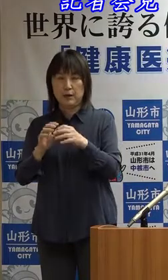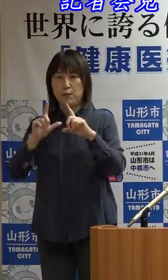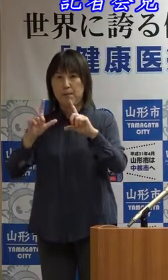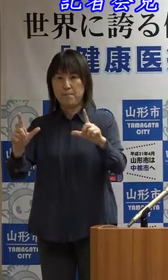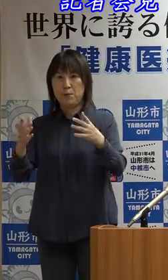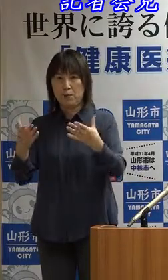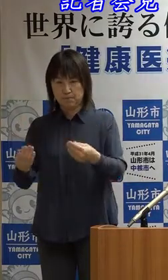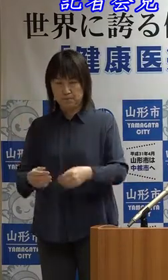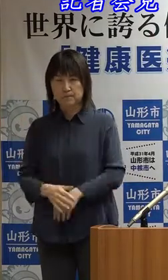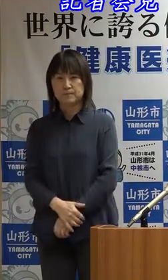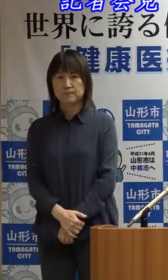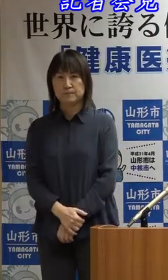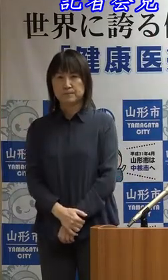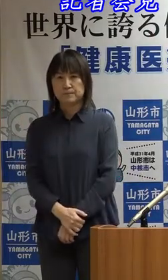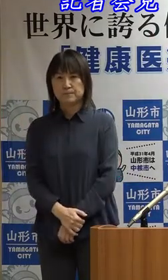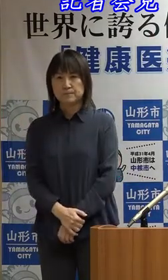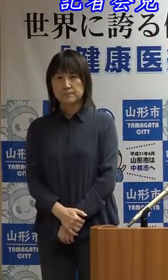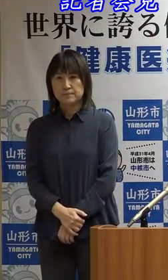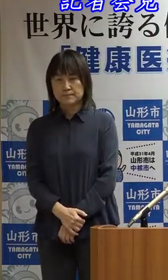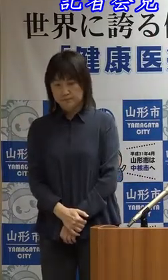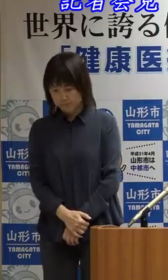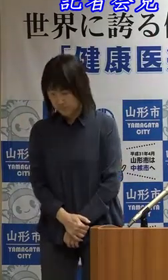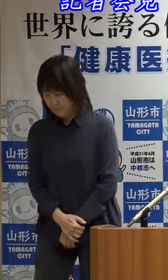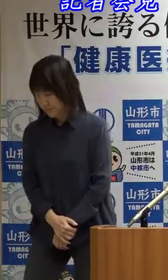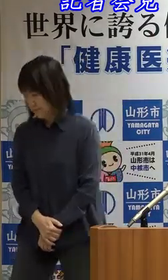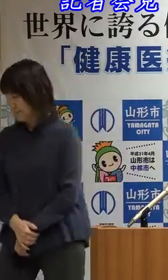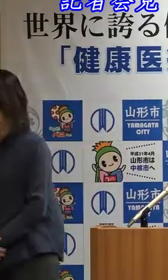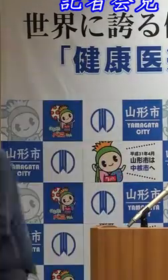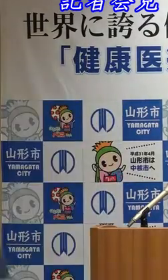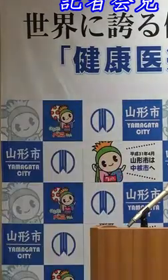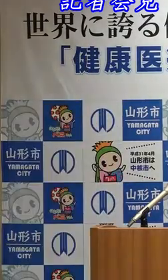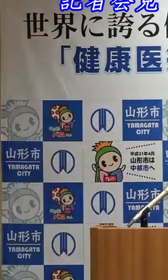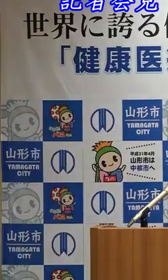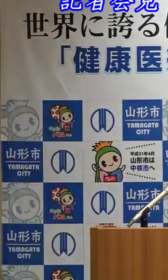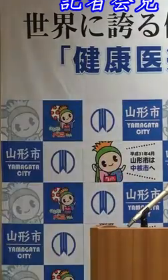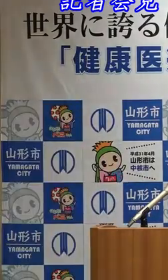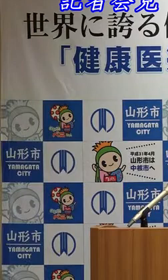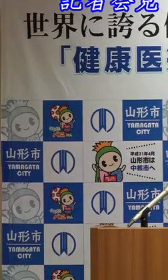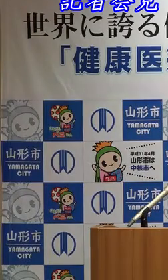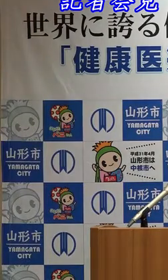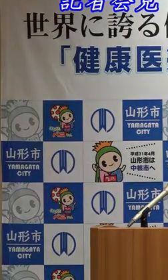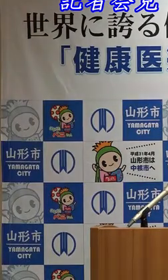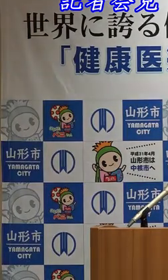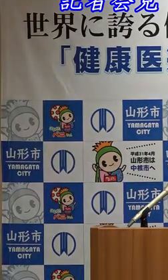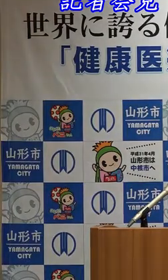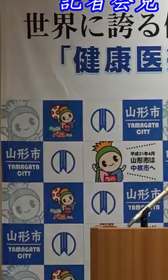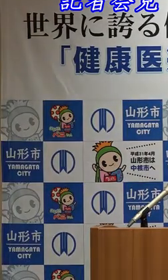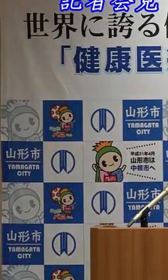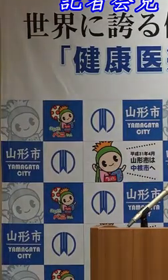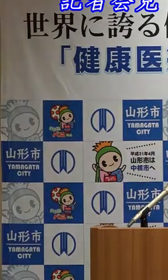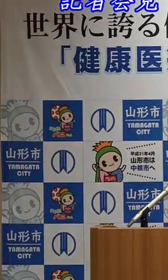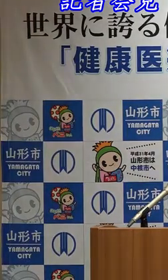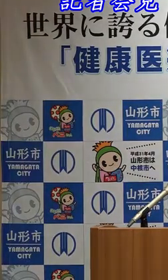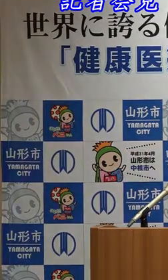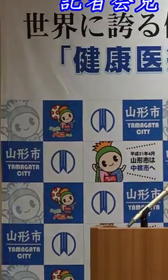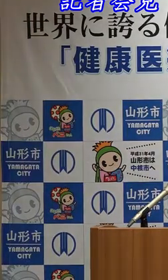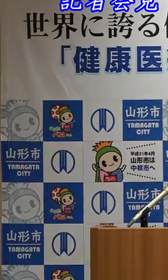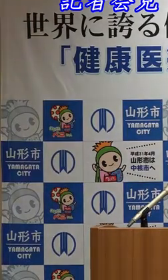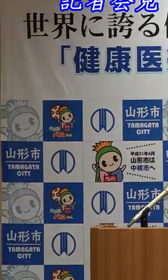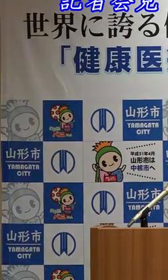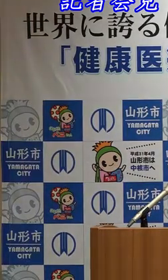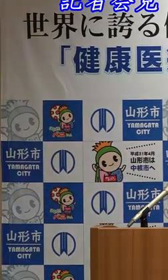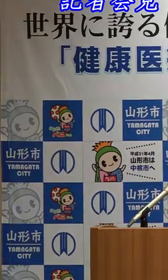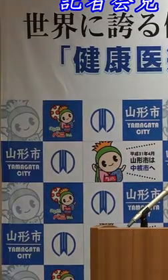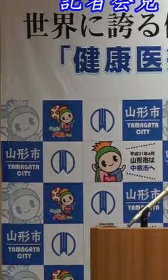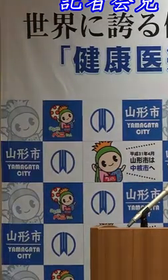を終わります。 それでは提出議案についてご質問をお受けいたします。はじめに感謝の読